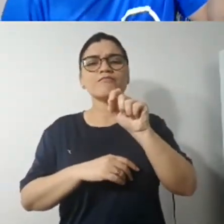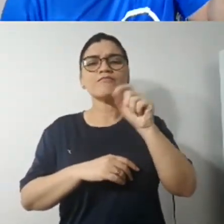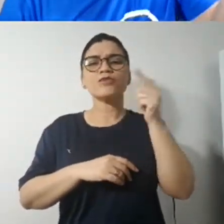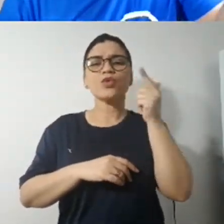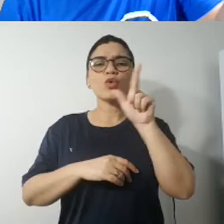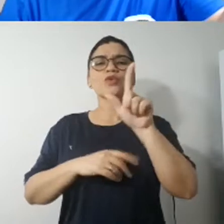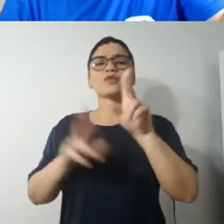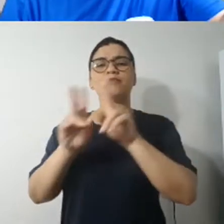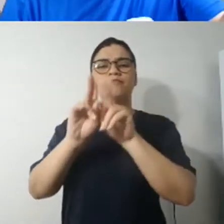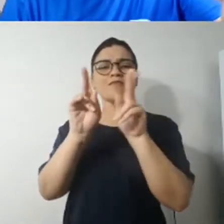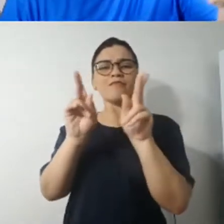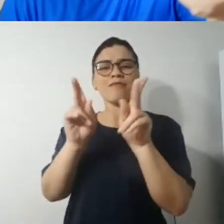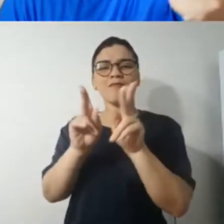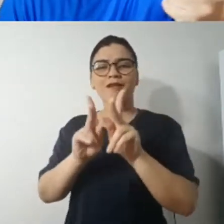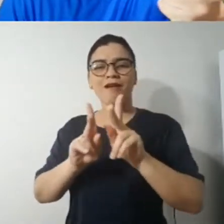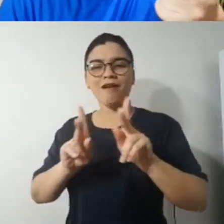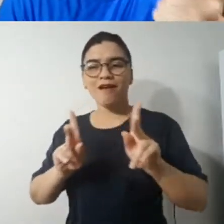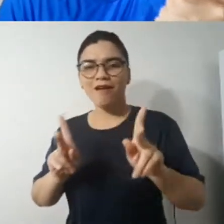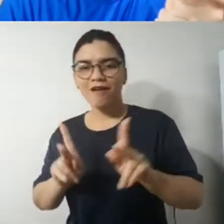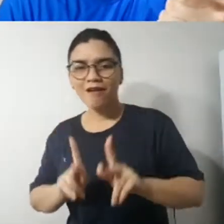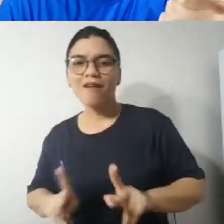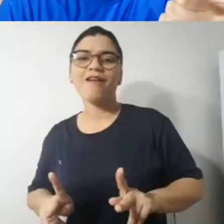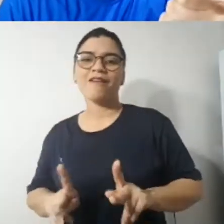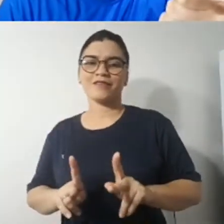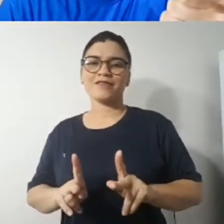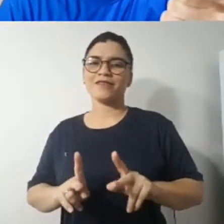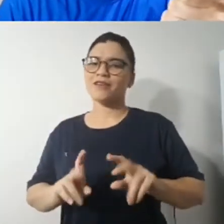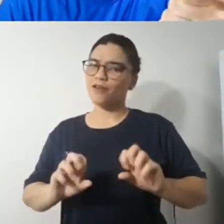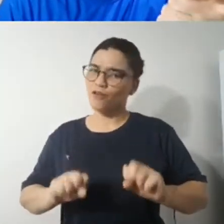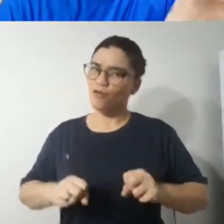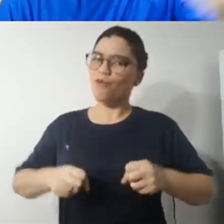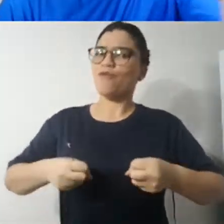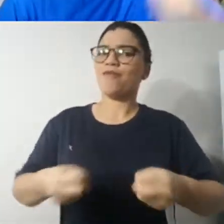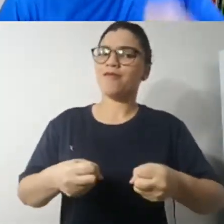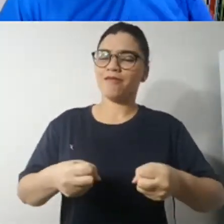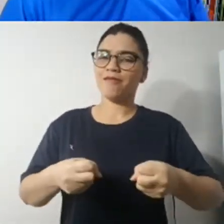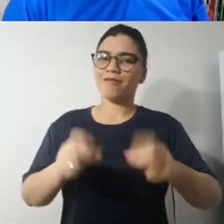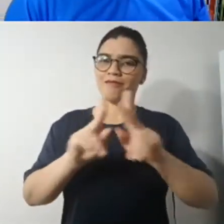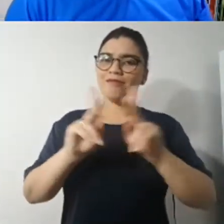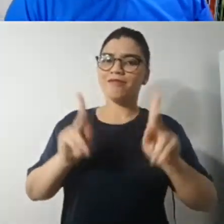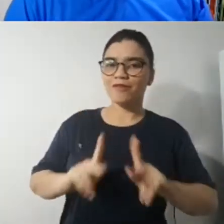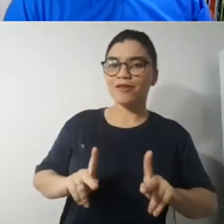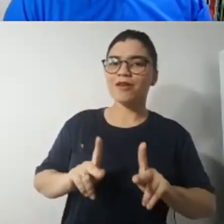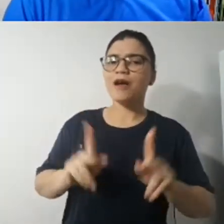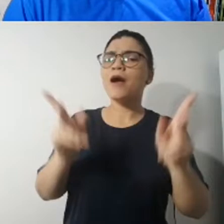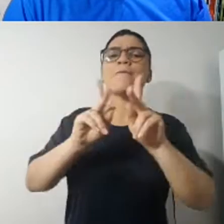Imponha-se para alcançar a paz entre as pessoas.